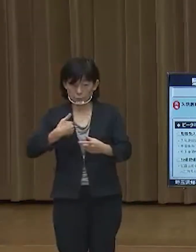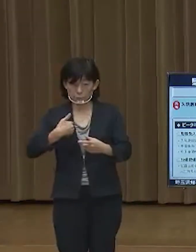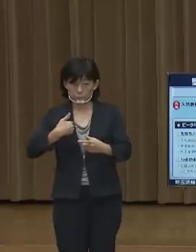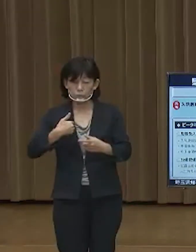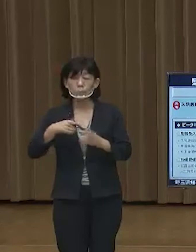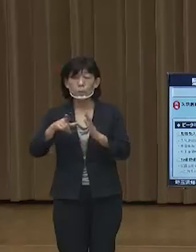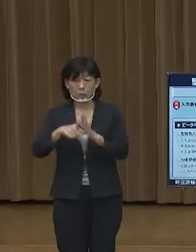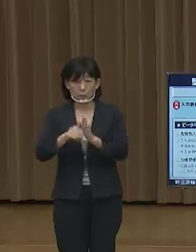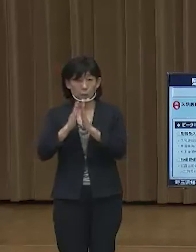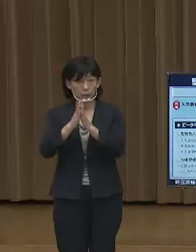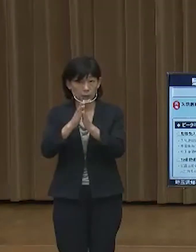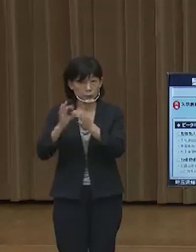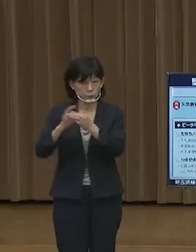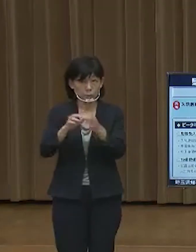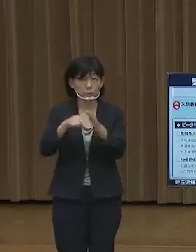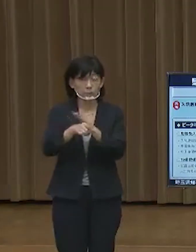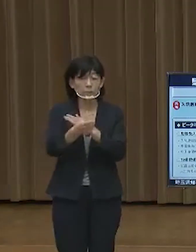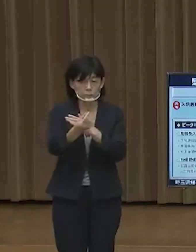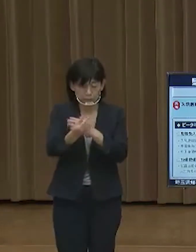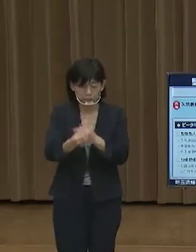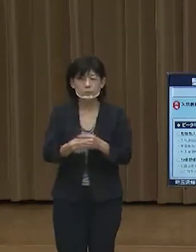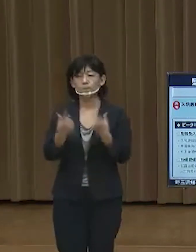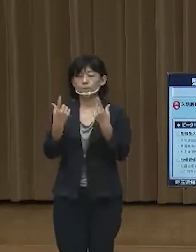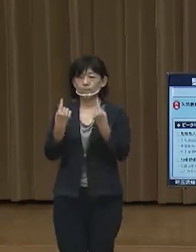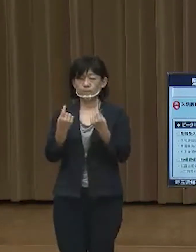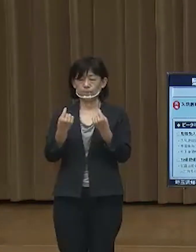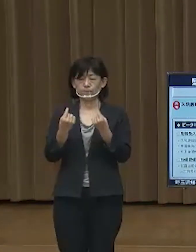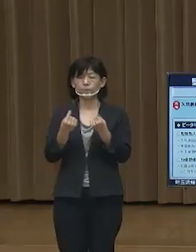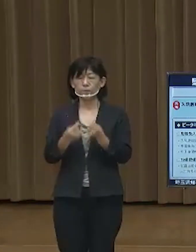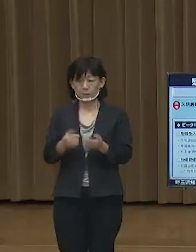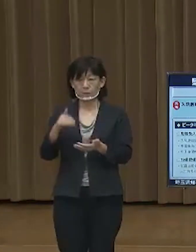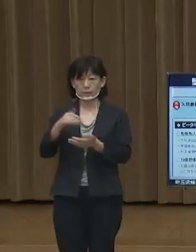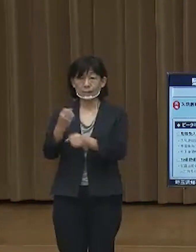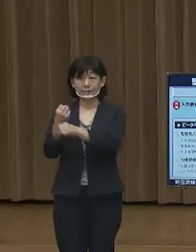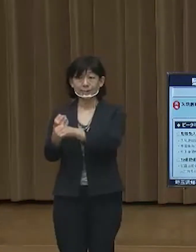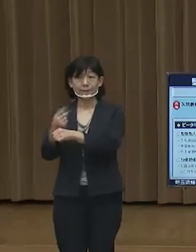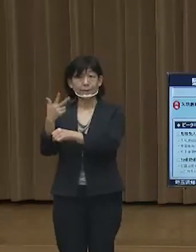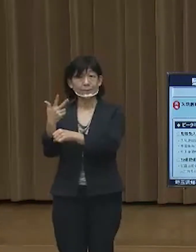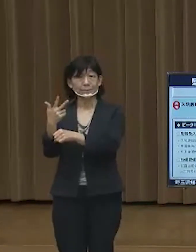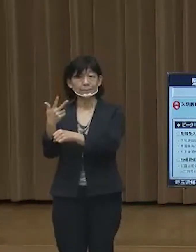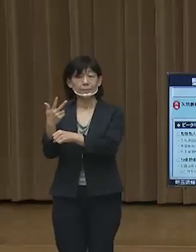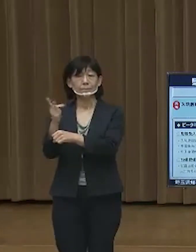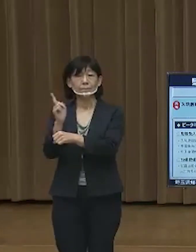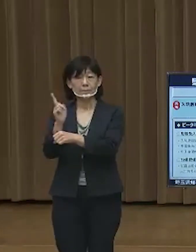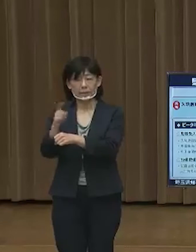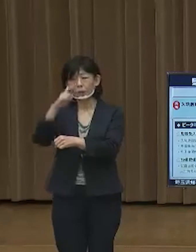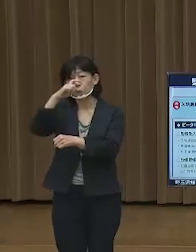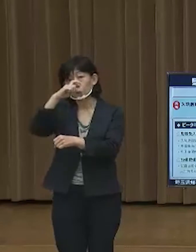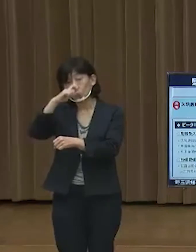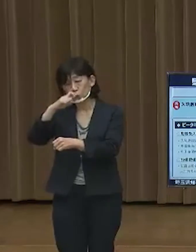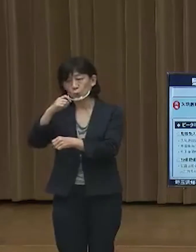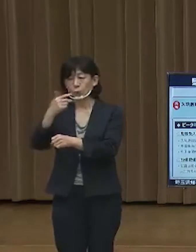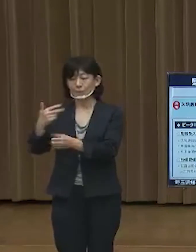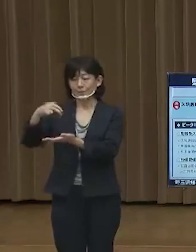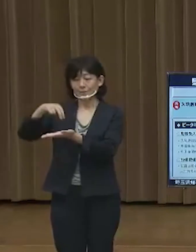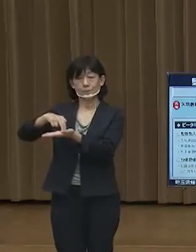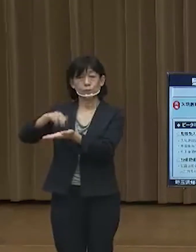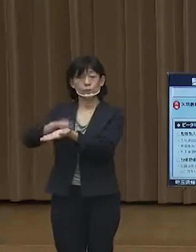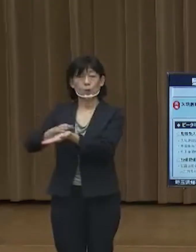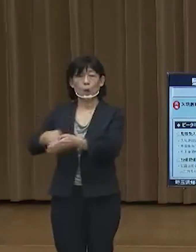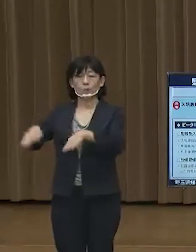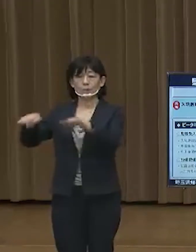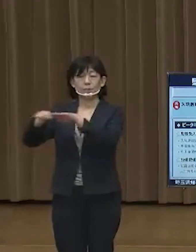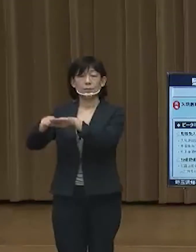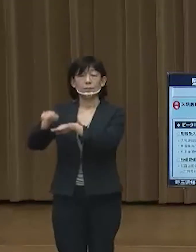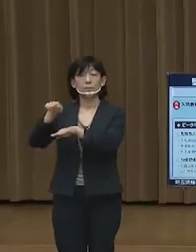続き並行してやっていく と、はい、そのとおりです、 ね。はい、最後にすみません、埼玉市の方で 旧病棟、旧私